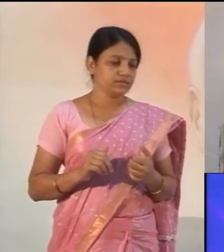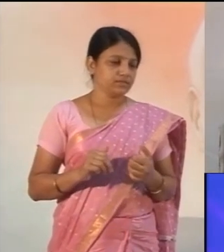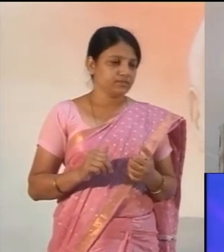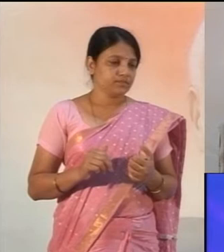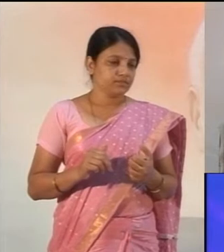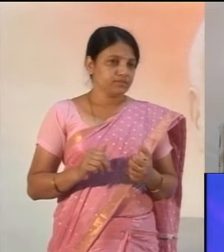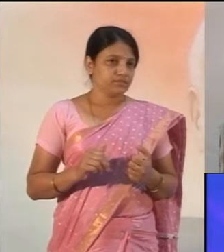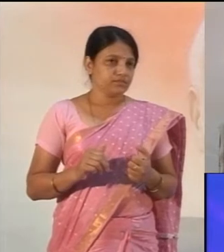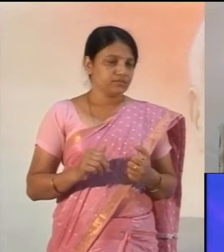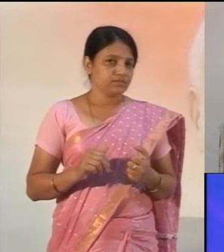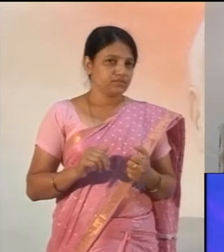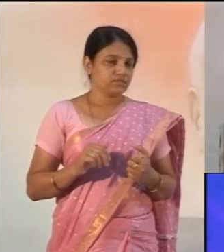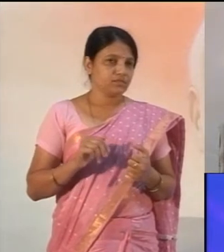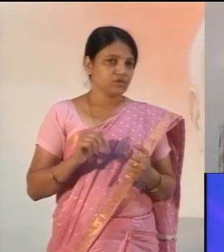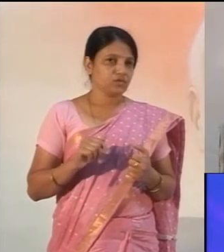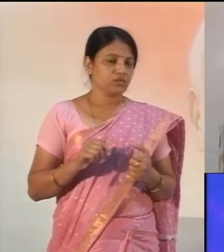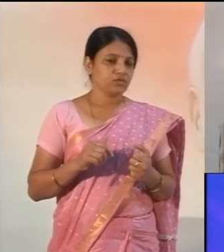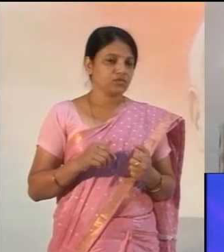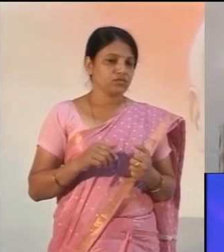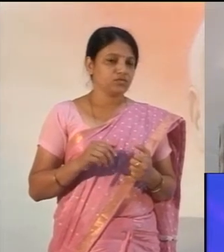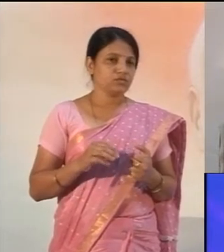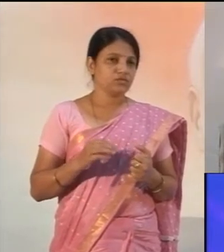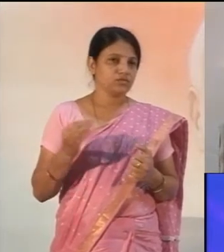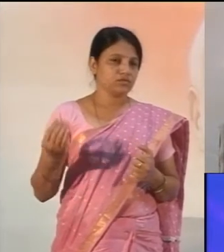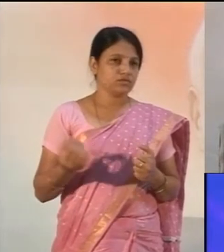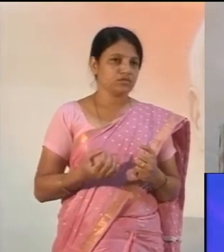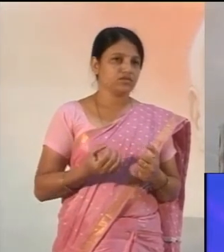तो शुरुआत कहाँ से करें?